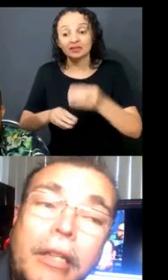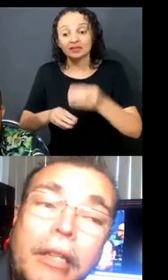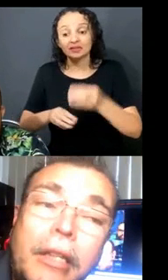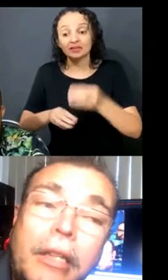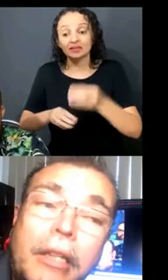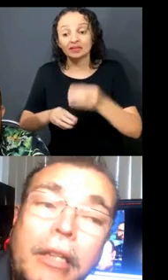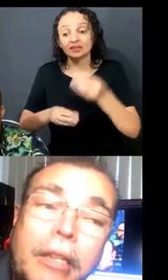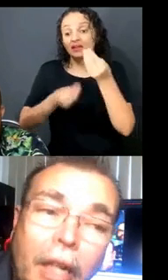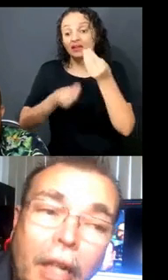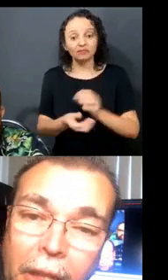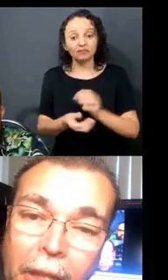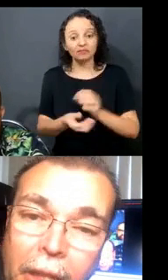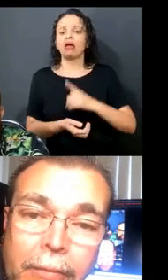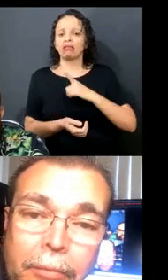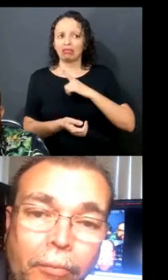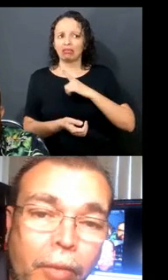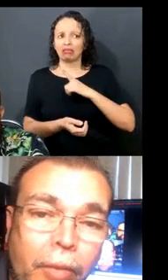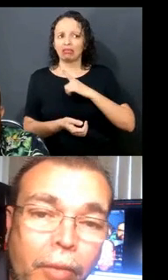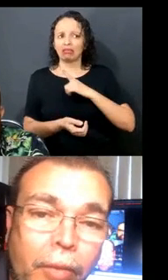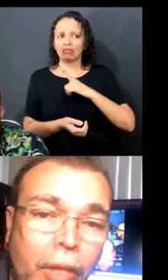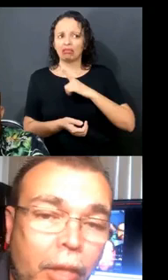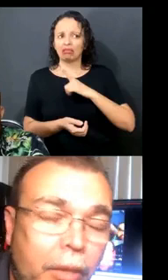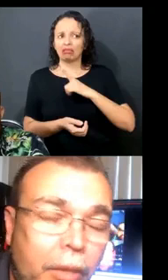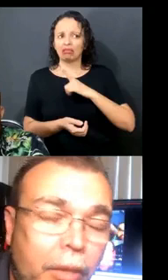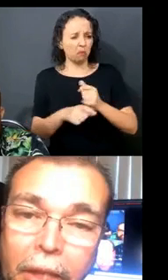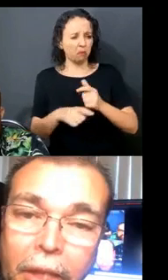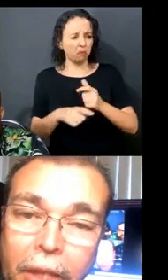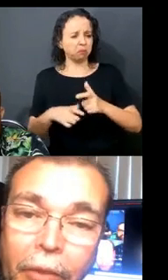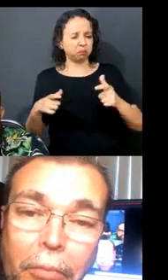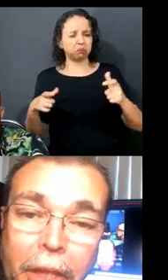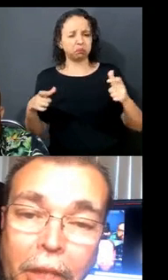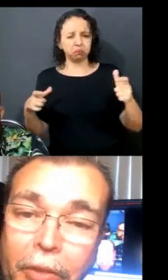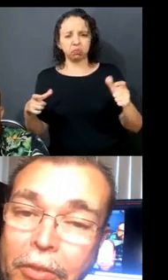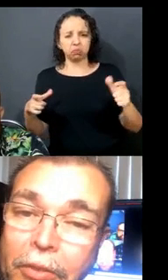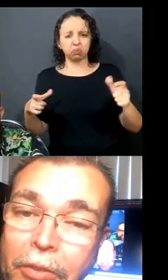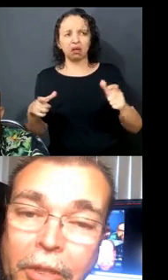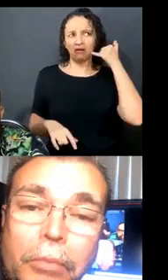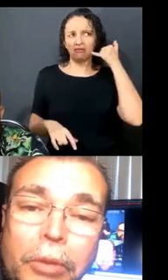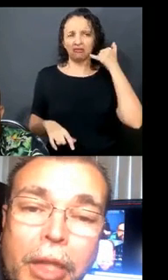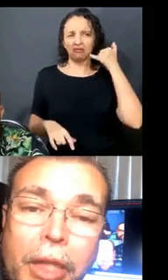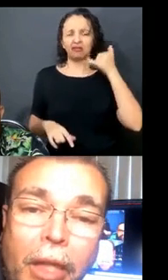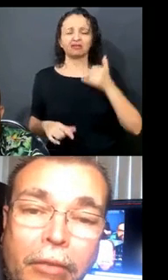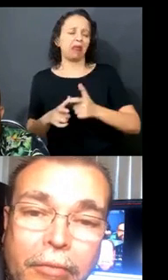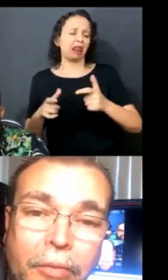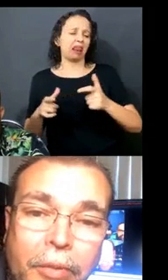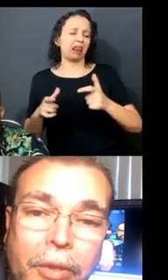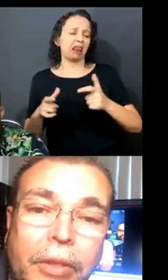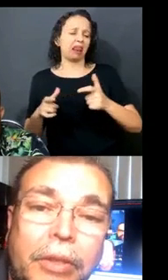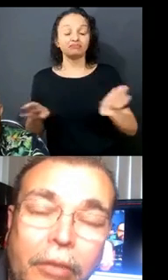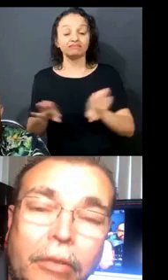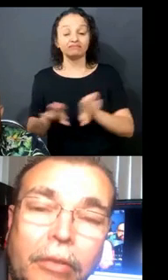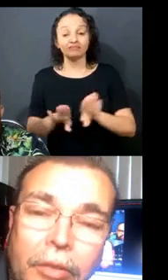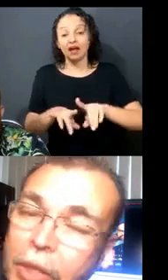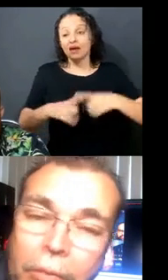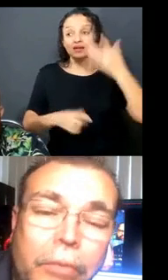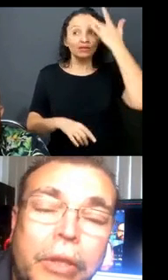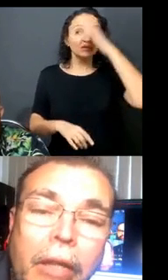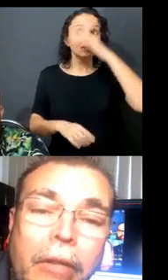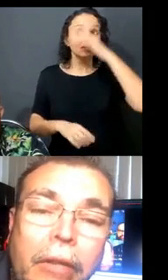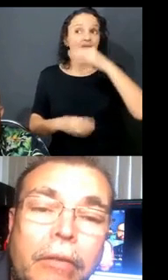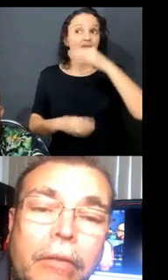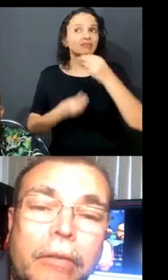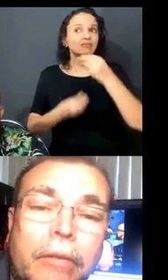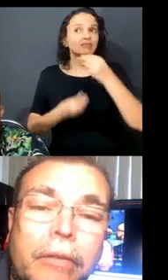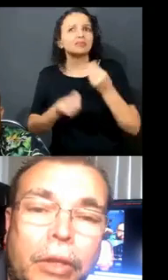né? Então, tem muito acesso à internet, todo mundo tem telefone, mas às vezes não sabe como usar.